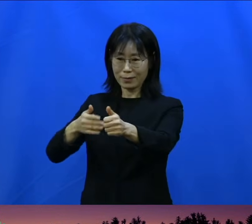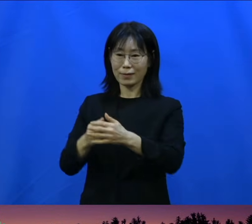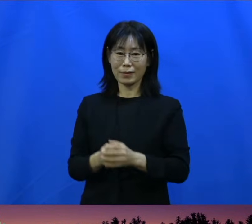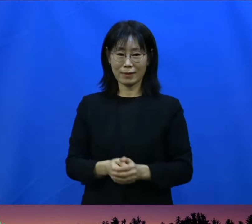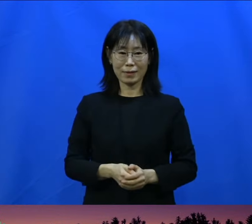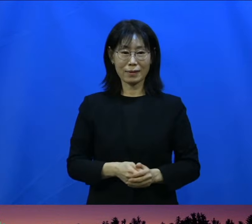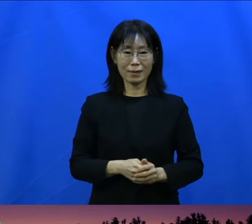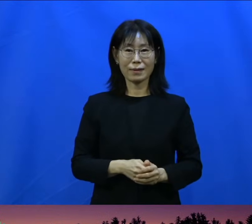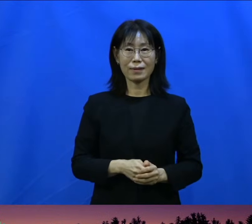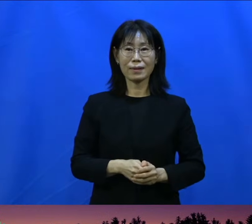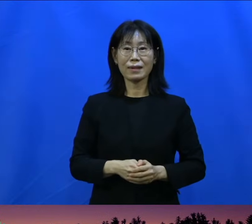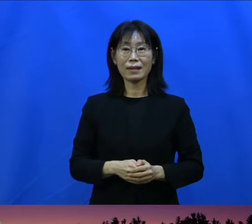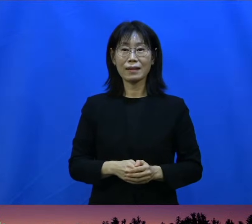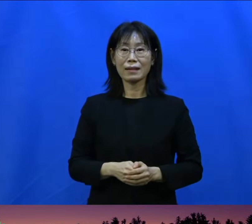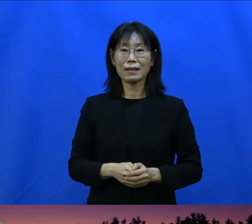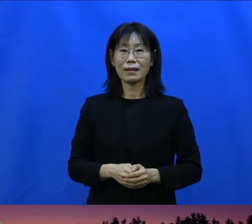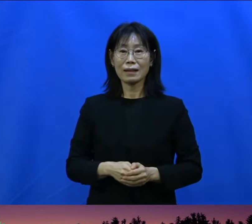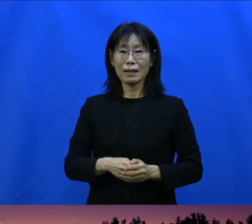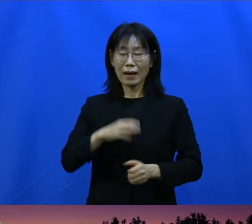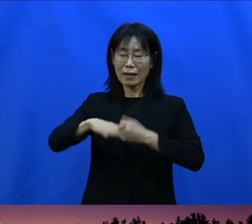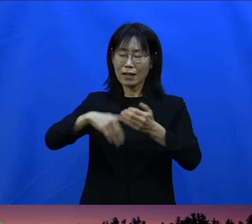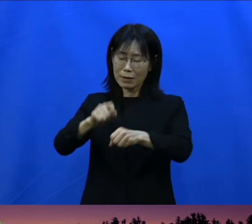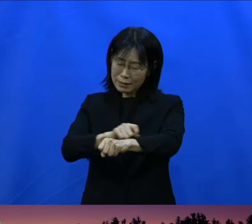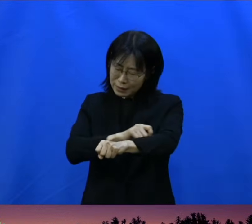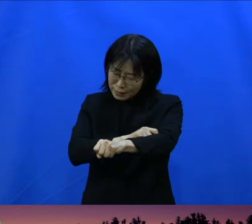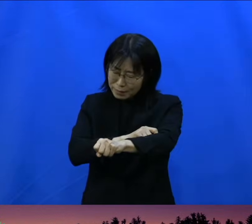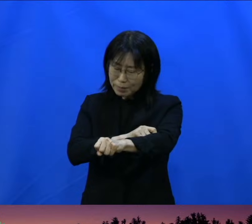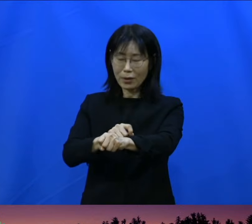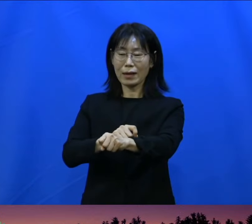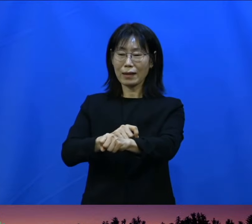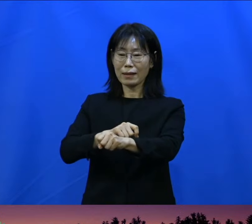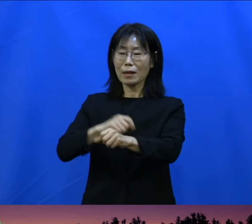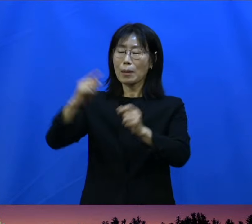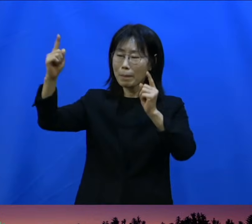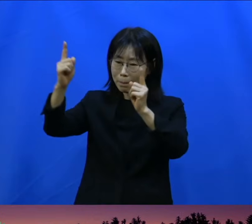경이로운 접촉이요. 경이로운 사건이 일어나는 거예요.